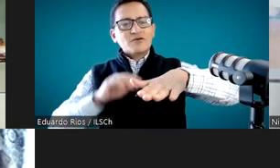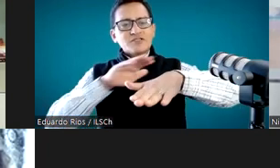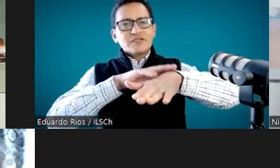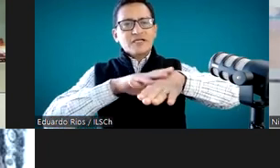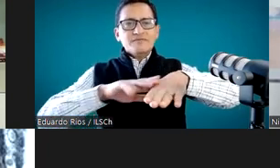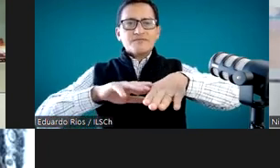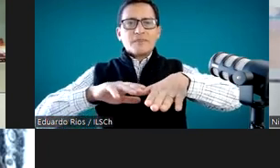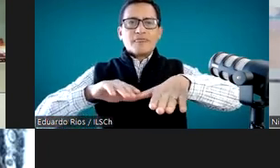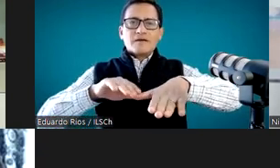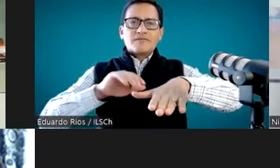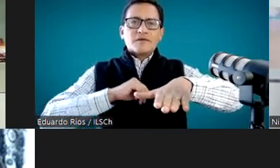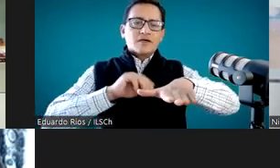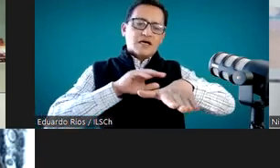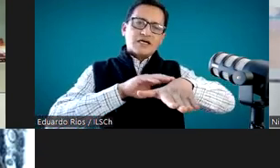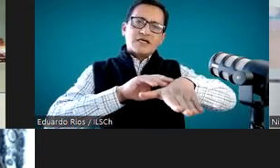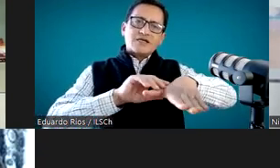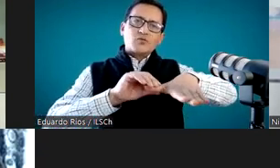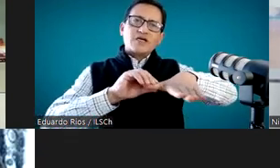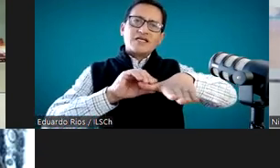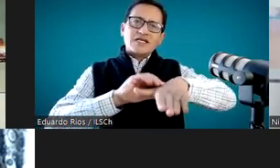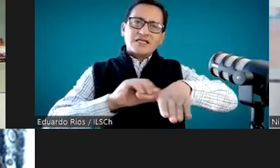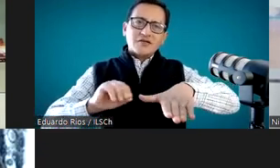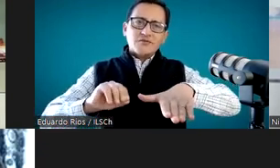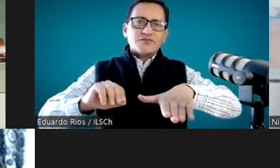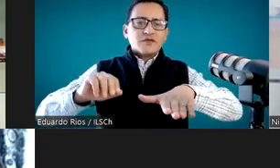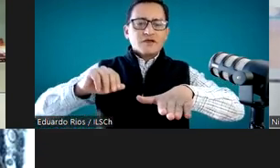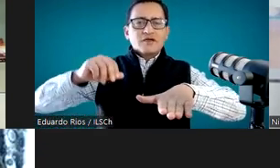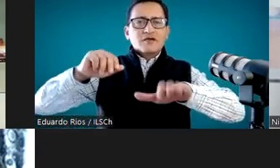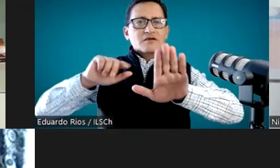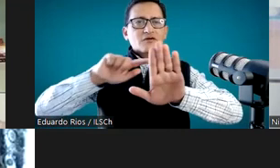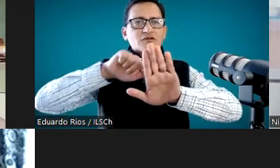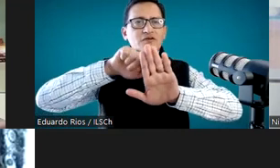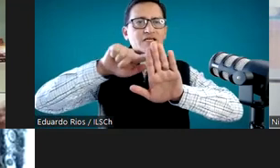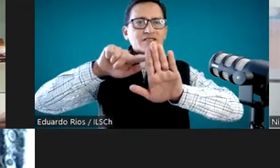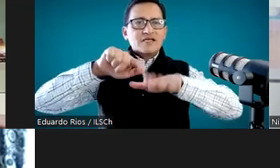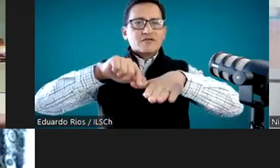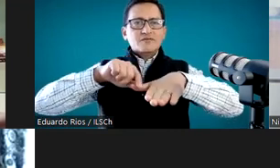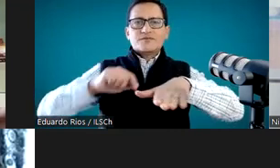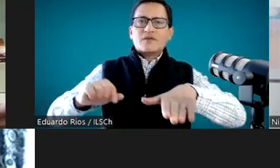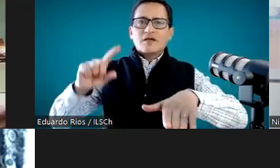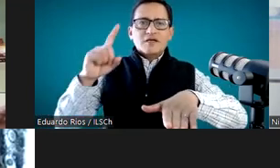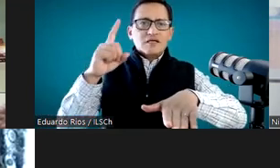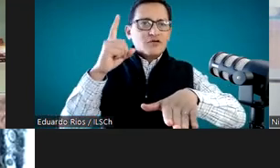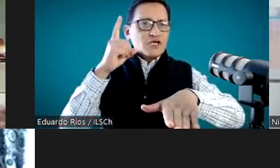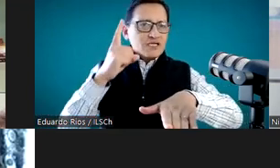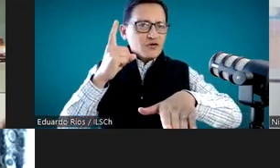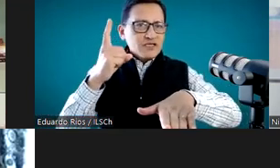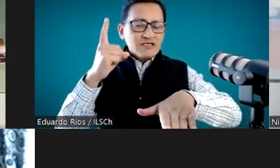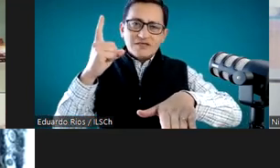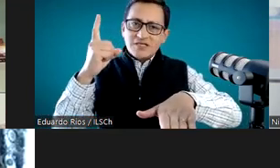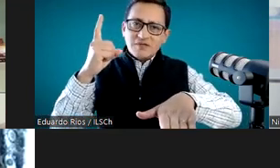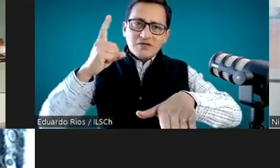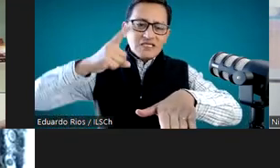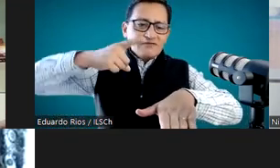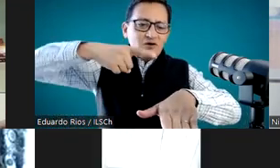vamos a dejar horizontal. Ahí el dedito pulgar queda estiradito. Los otros dedos quedan cerraditos. Y con el dedo